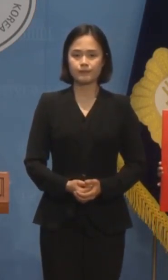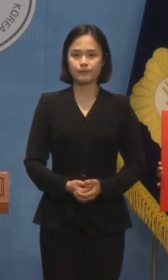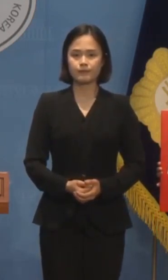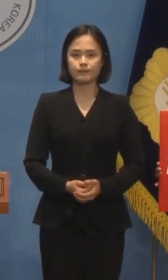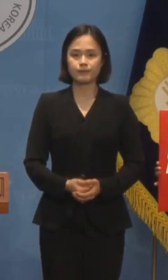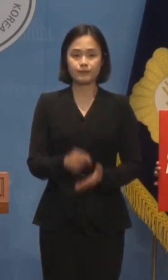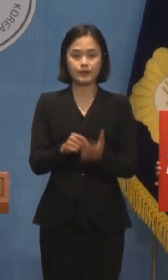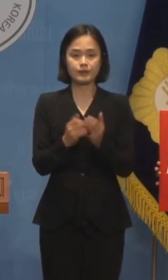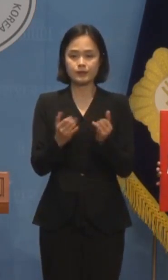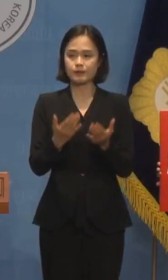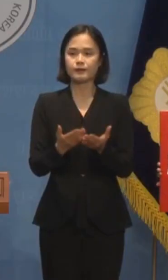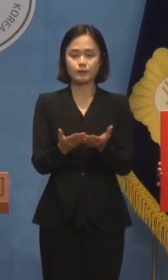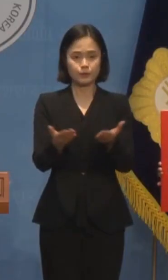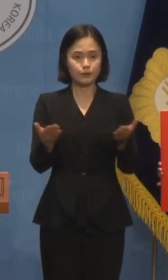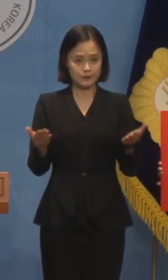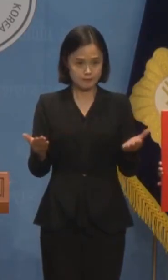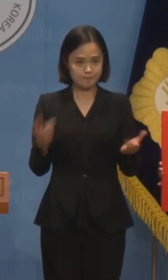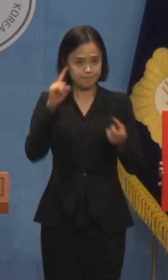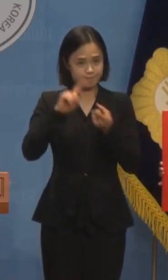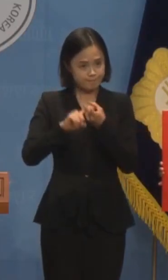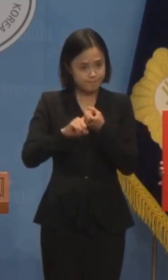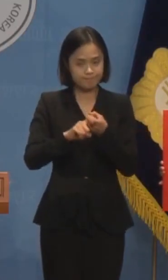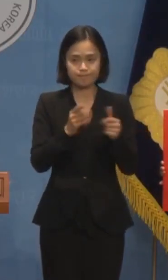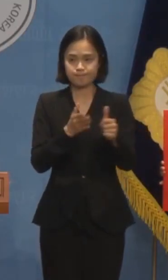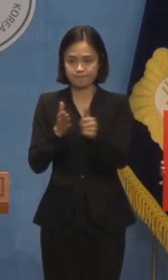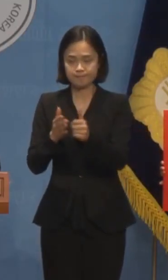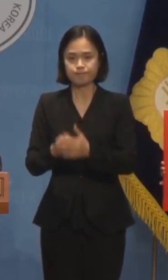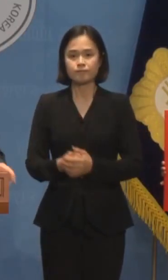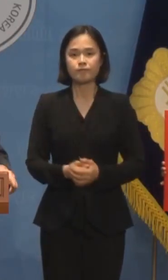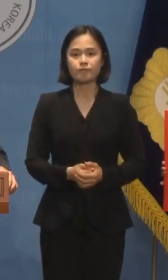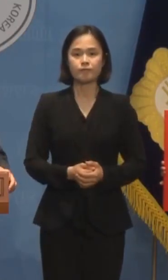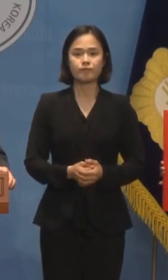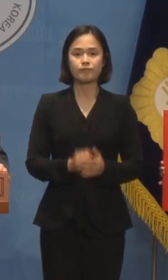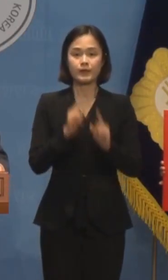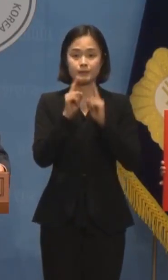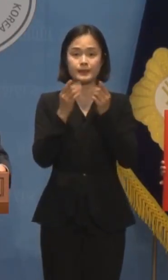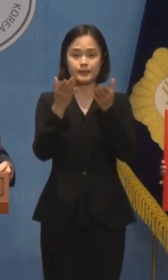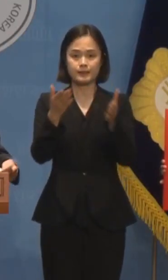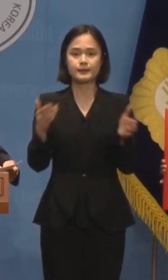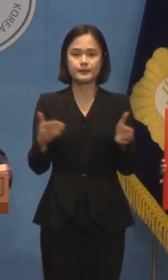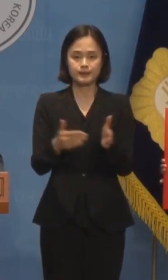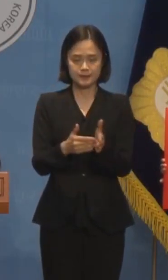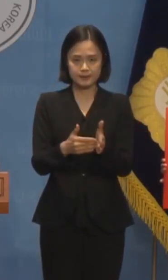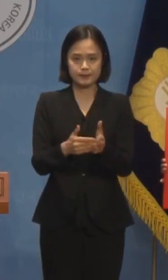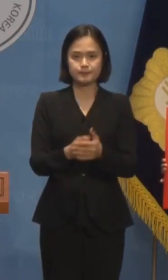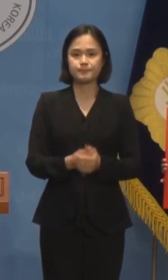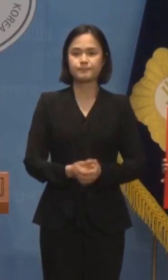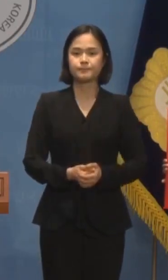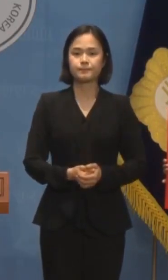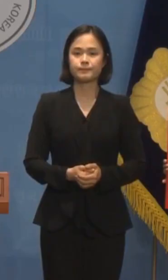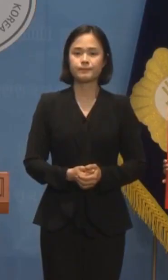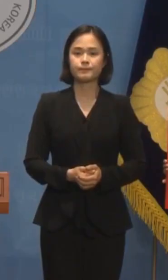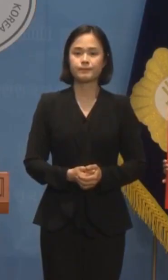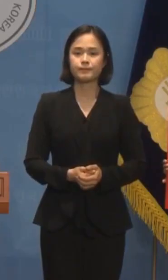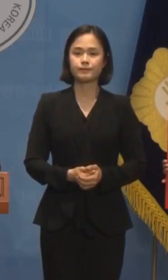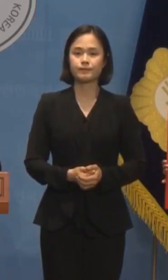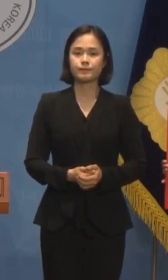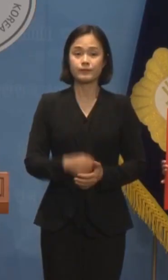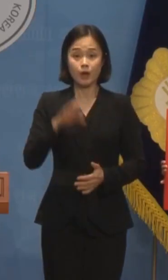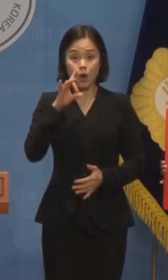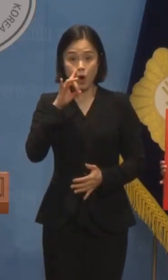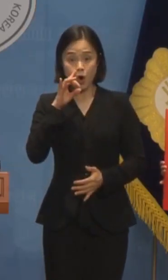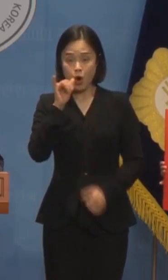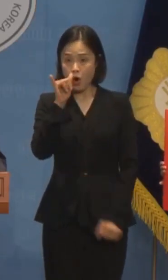언론인 여러분들의 관심을 부탁드리면서 이상으로 기자회견을 마치겠습니다. 혹 질문이